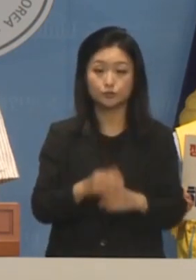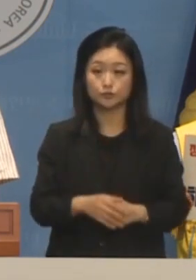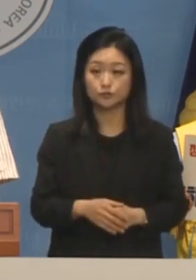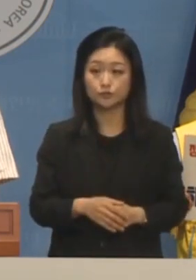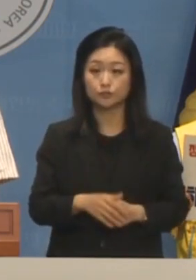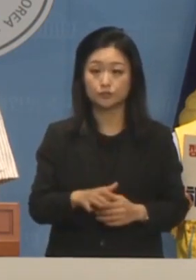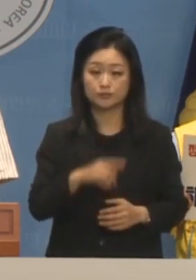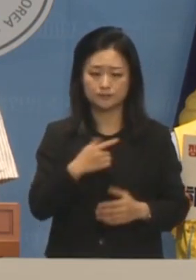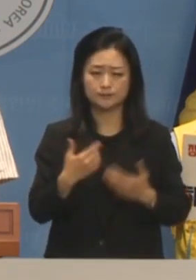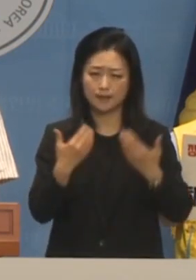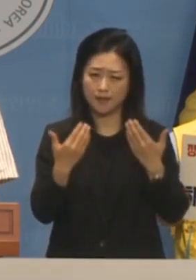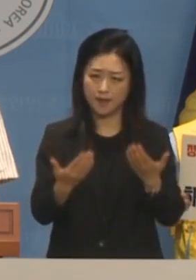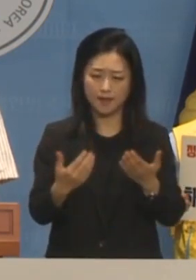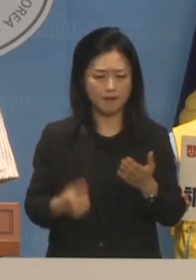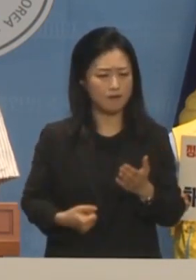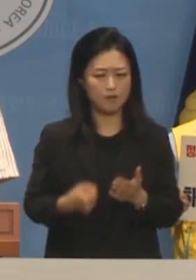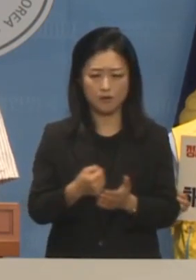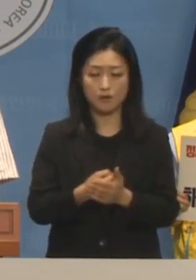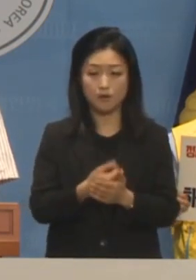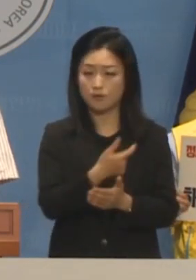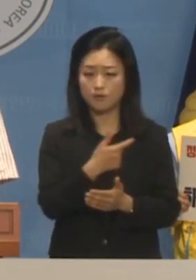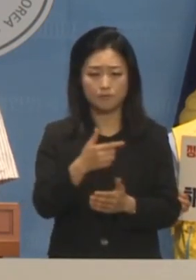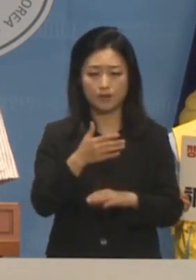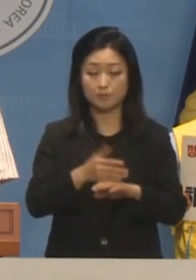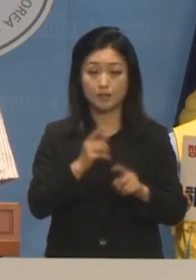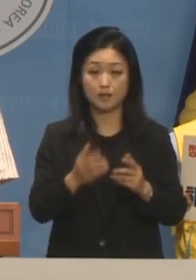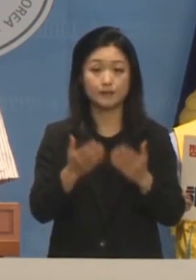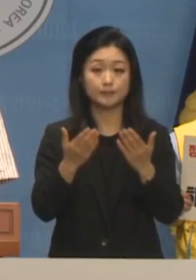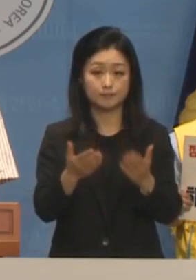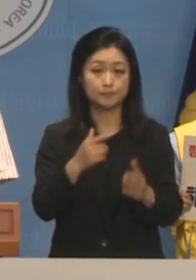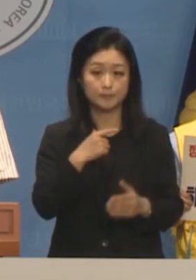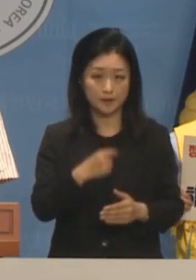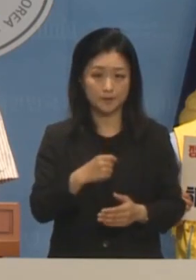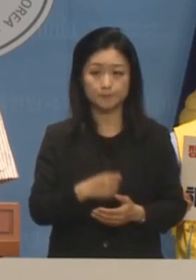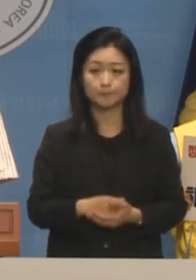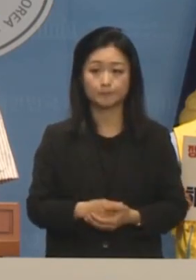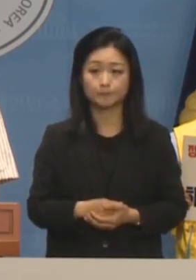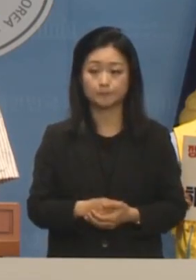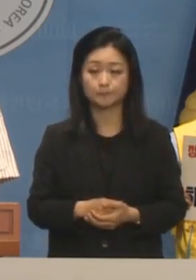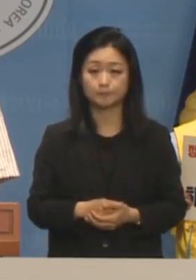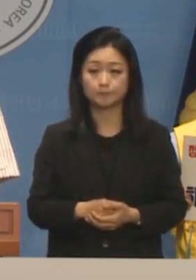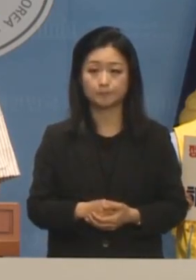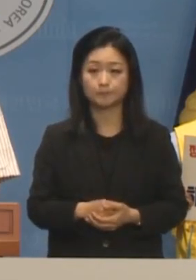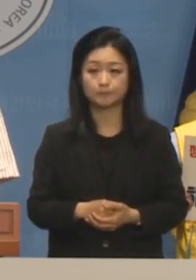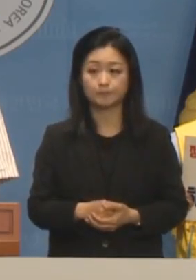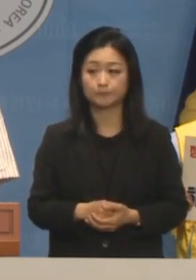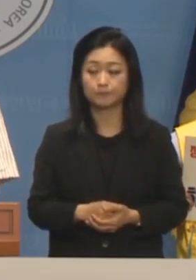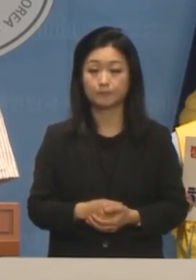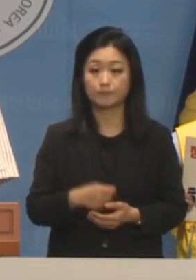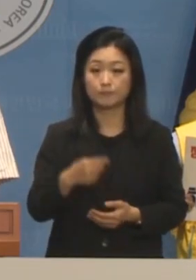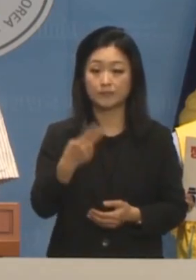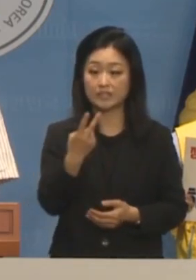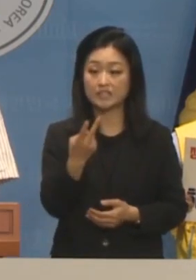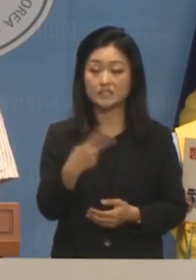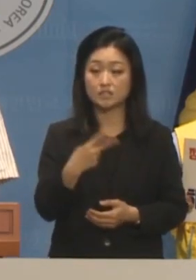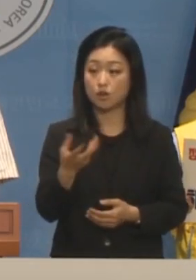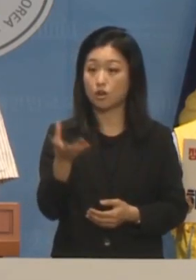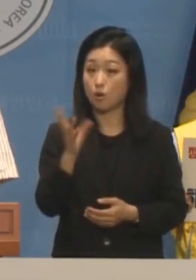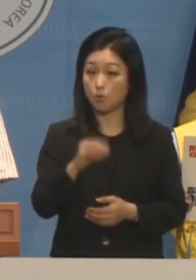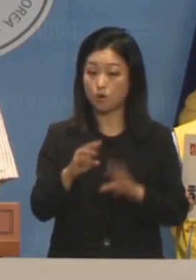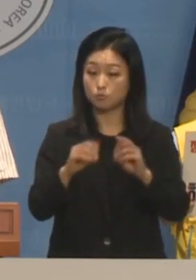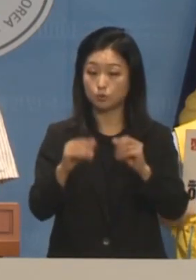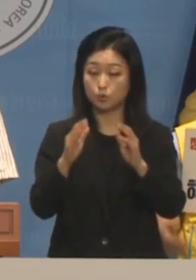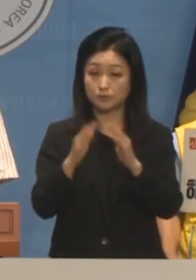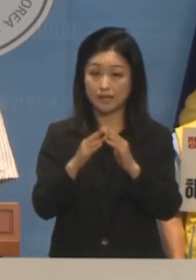그 헌신과 용기에 감사의 인사를 드립니다. 2천억 원 상당의